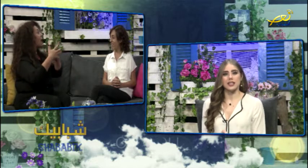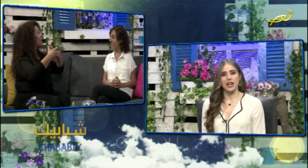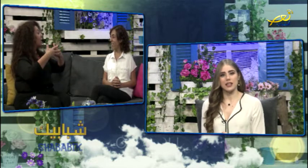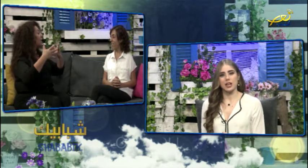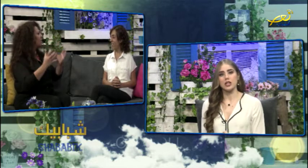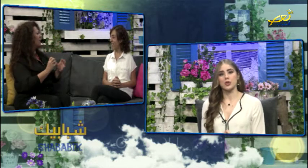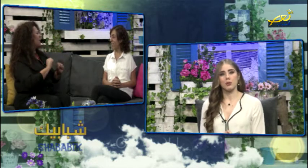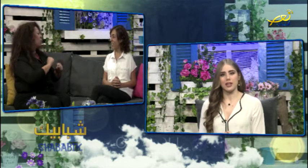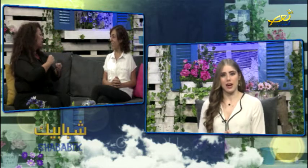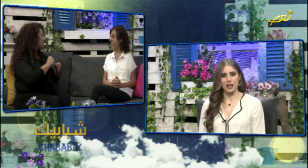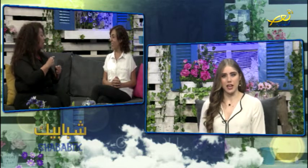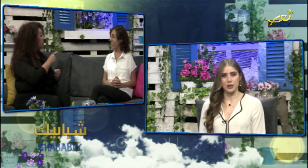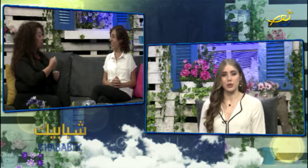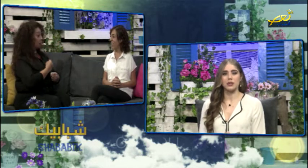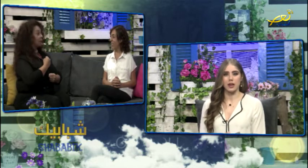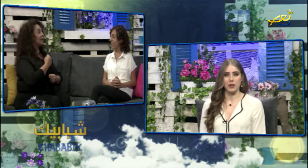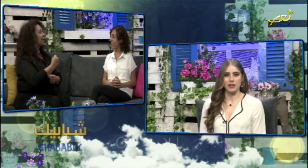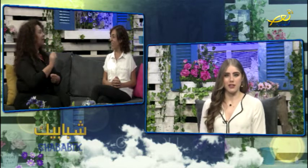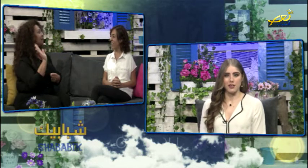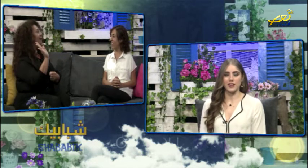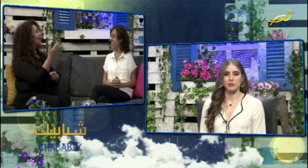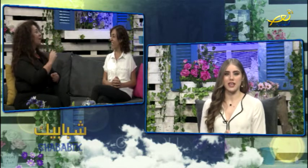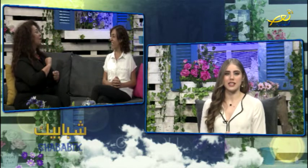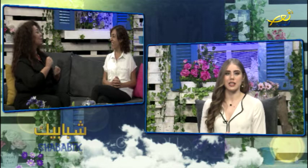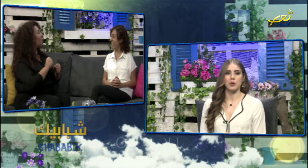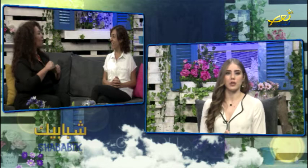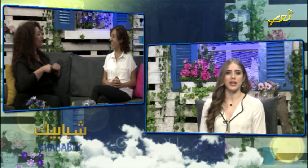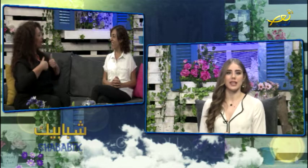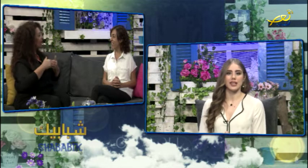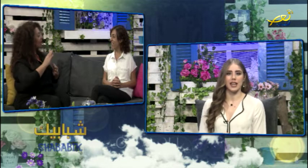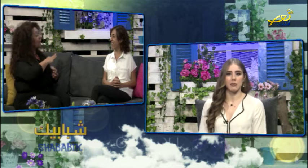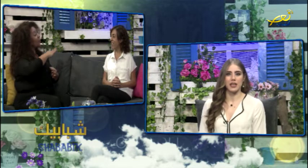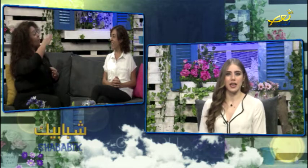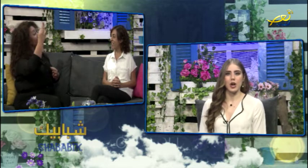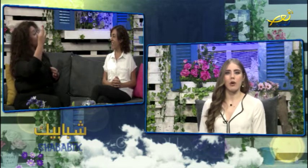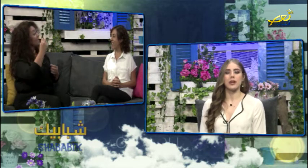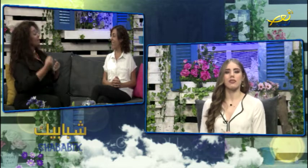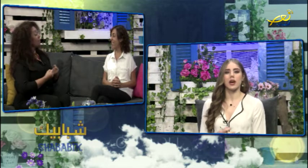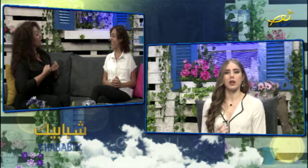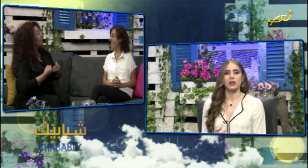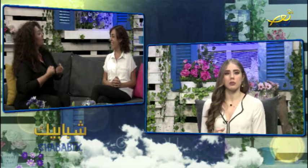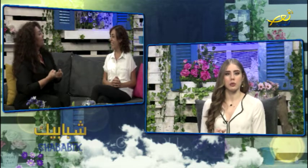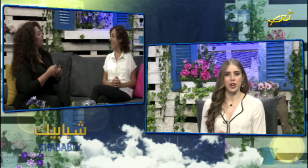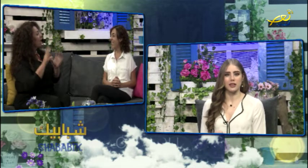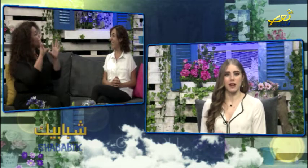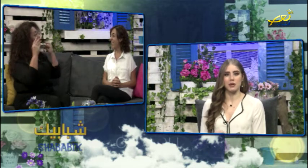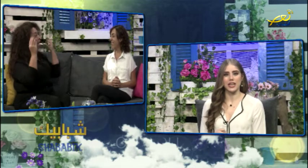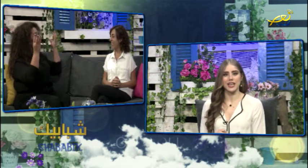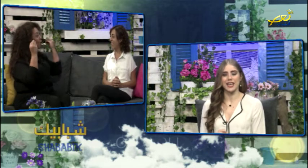تتحدى كل صعوبات الحياة وتثابر، فتميزت بقدرتها التعليمية وبتفاعلها ضمن محيطها من خلال